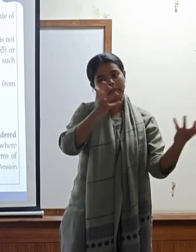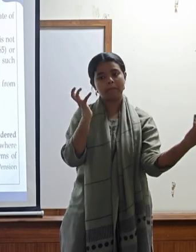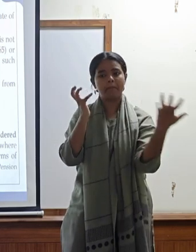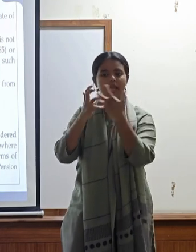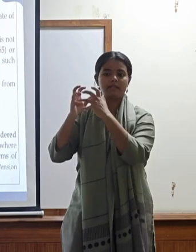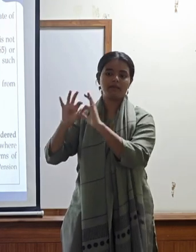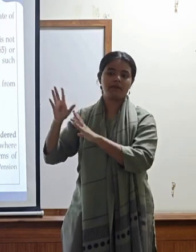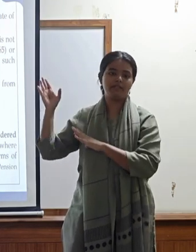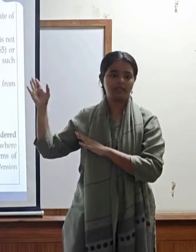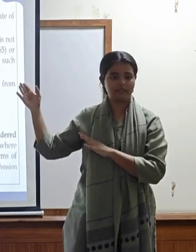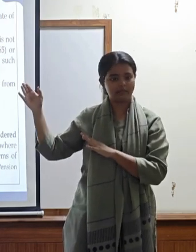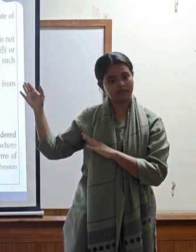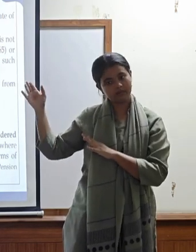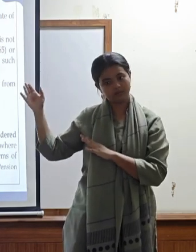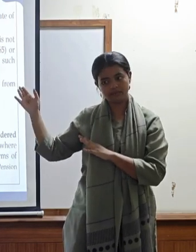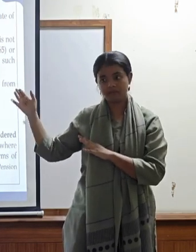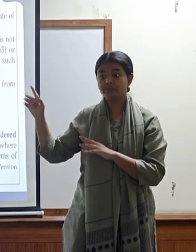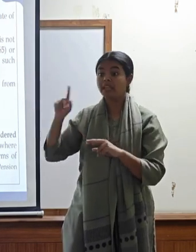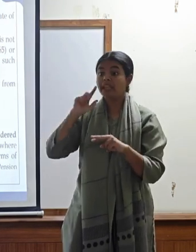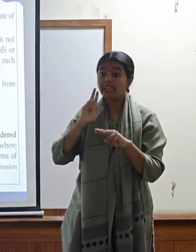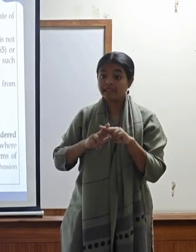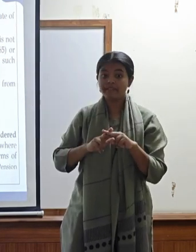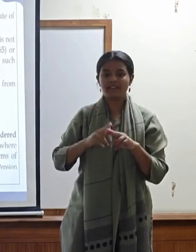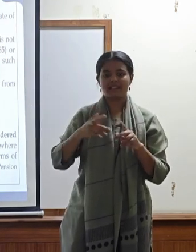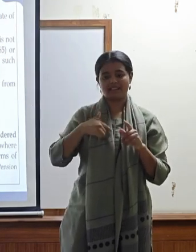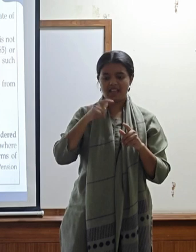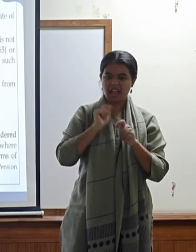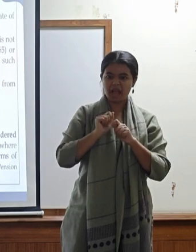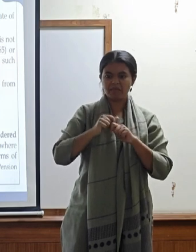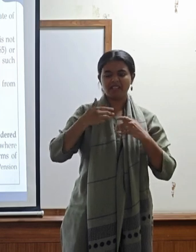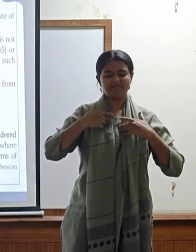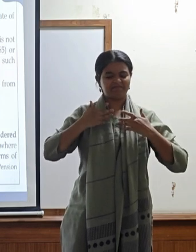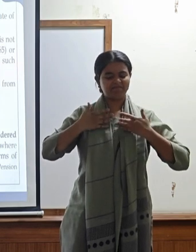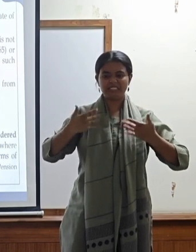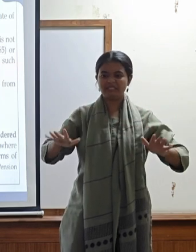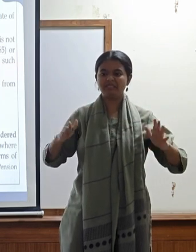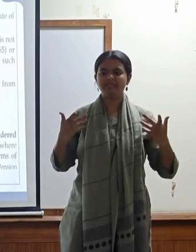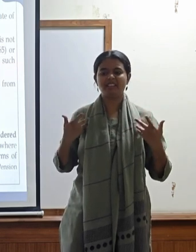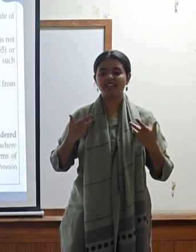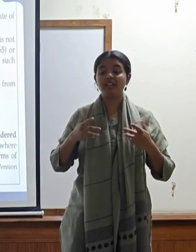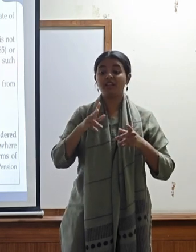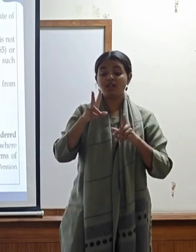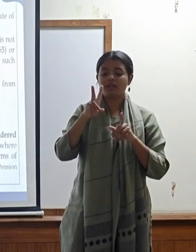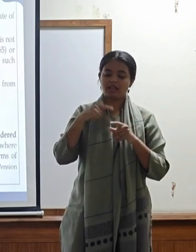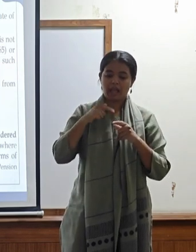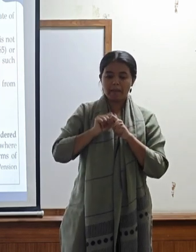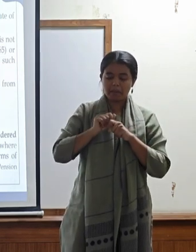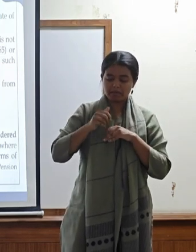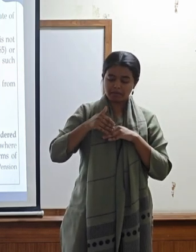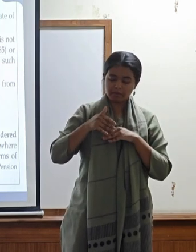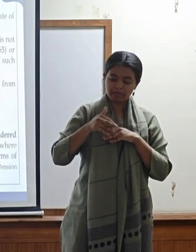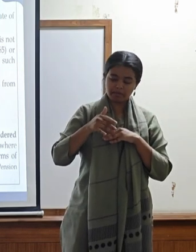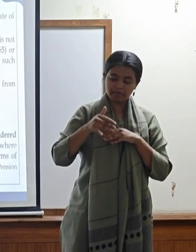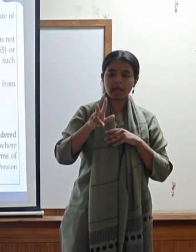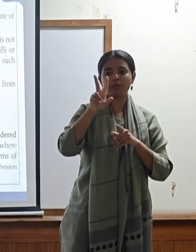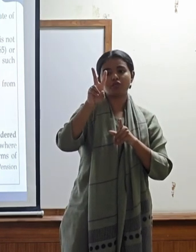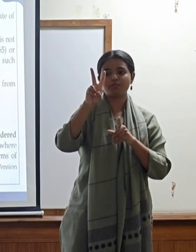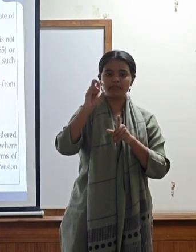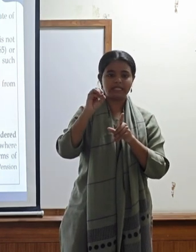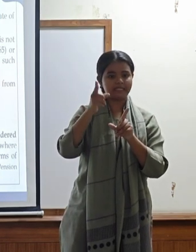ने वॉलंटरी रिटायरमेंट लिया है अपनी 20 साल की सर्विस के बाद, तो वो भी एलिजिबल है यूपीएस